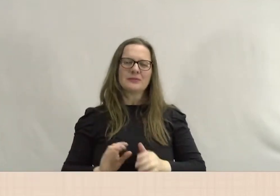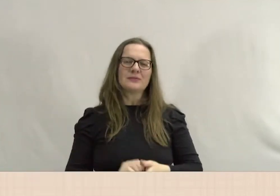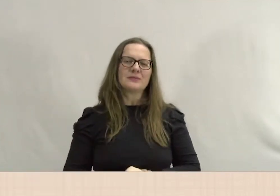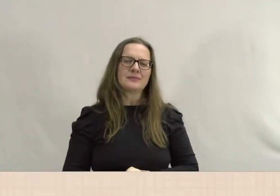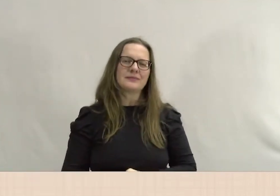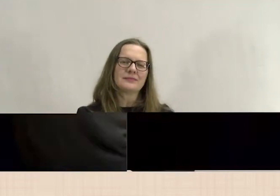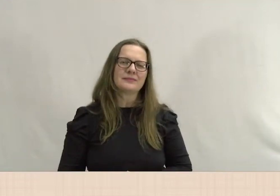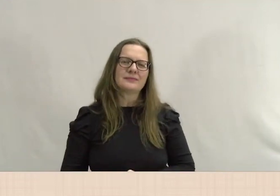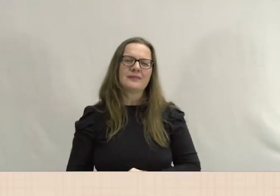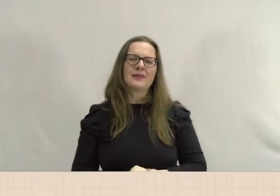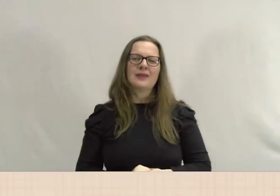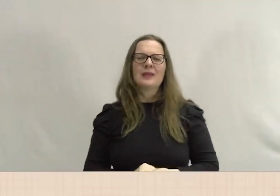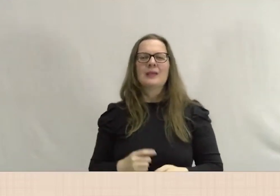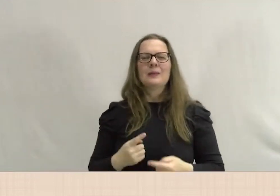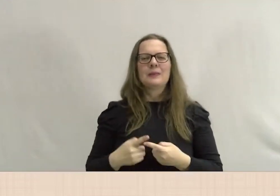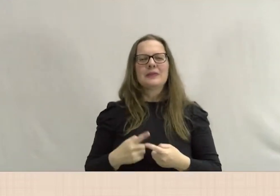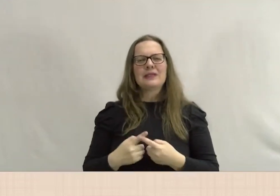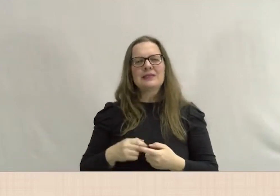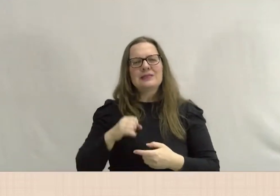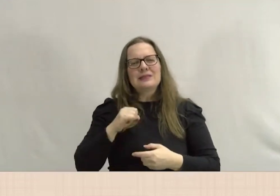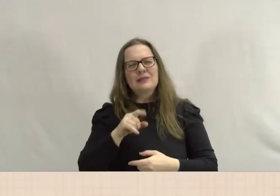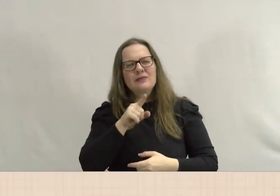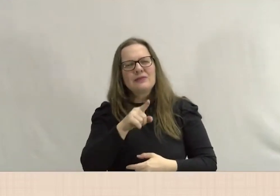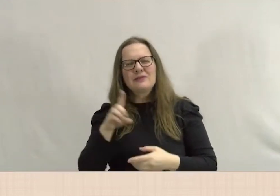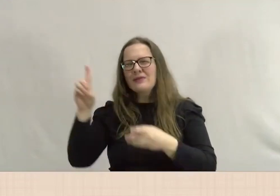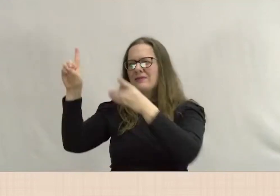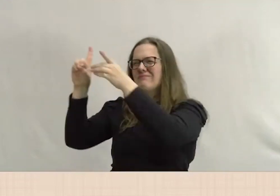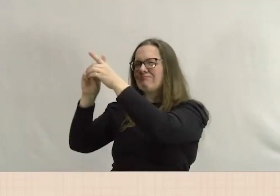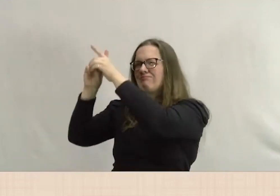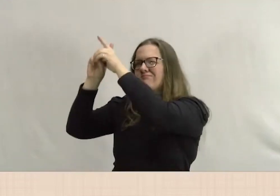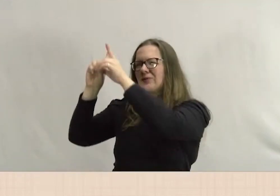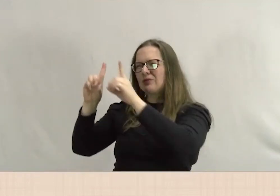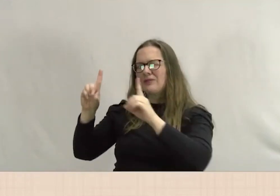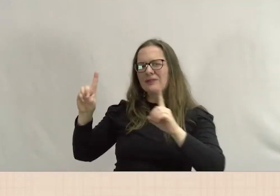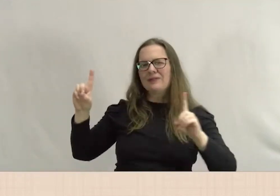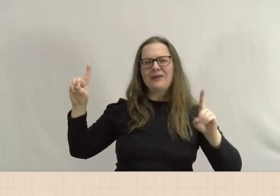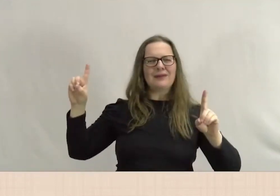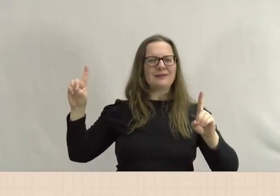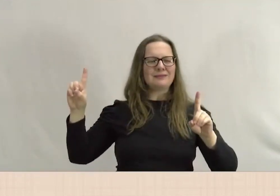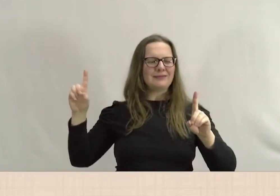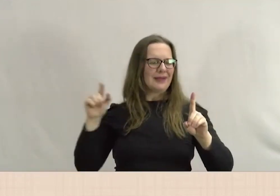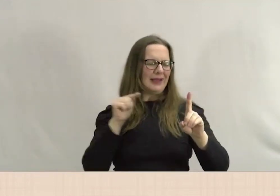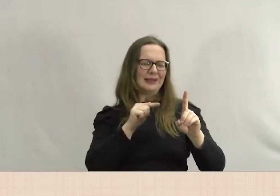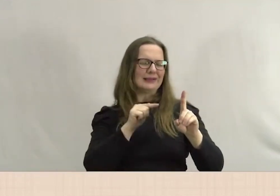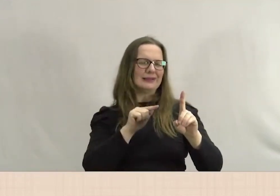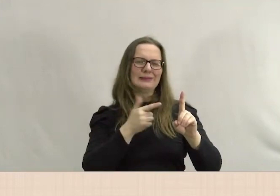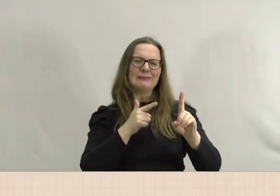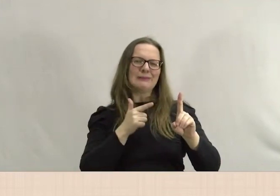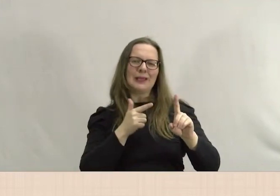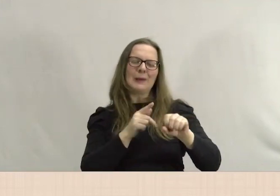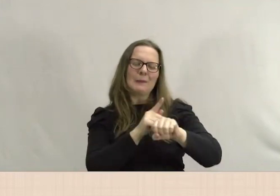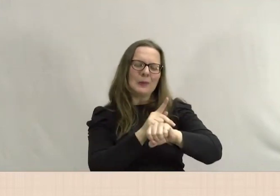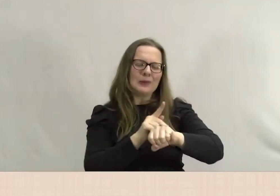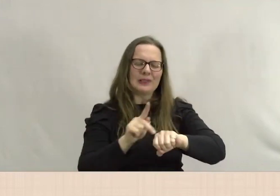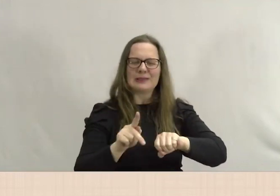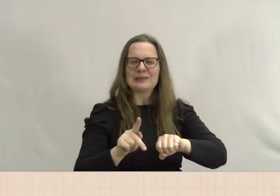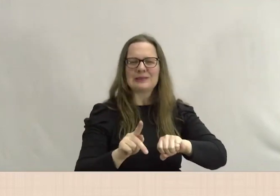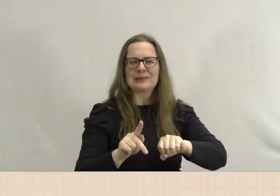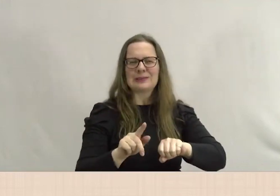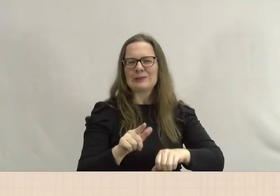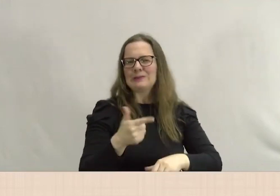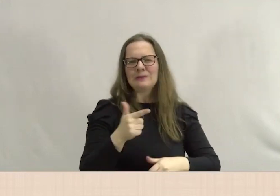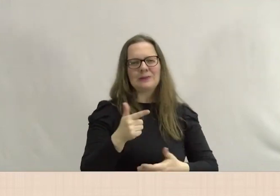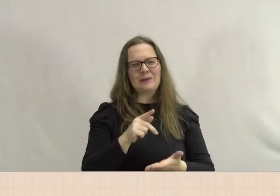da simplicidade e pureza devidas a Cristo. E desconectou-se de Cristo, você desconectou-se da própria